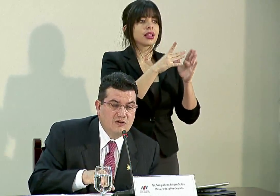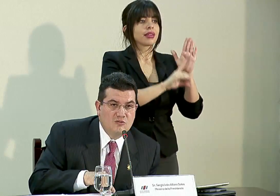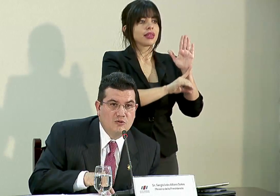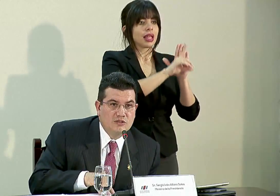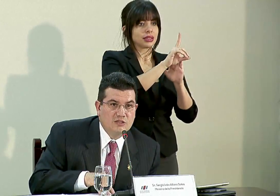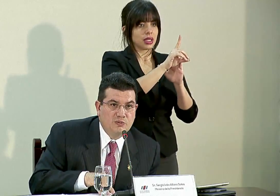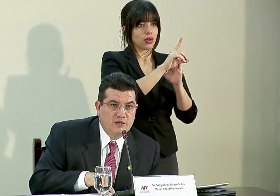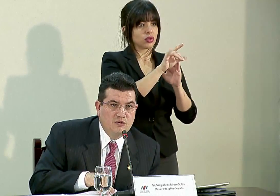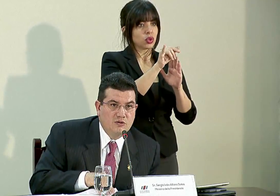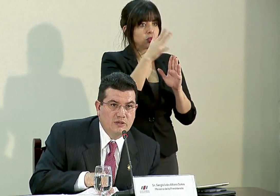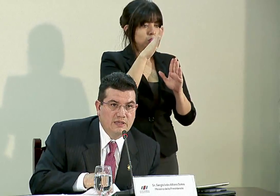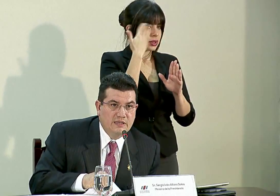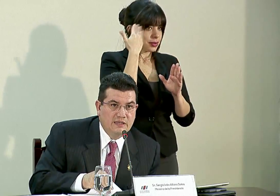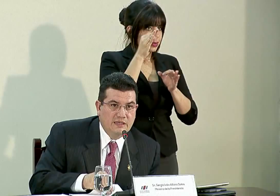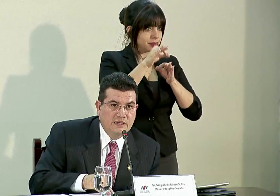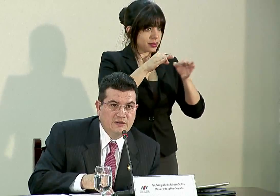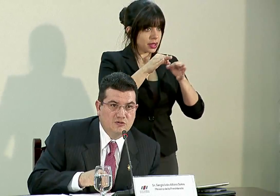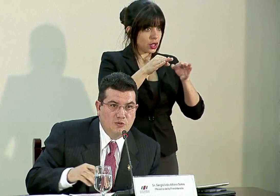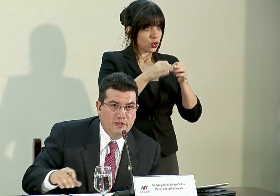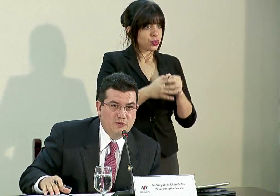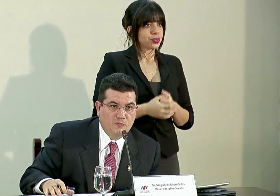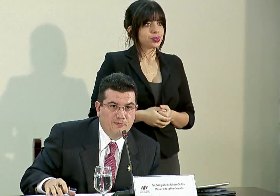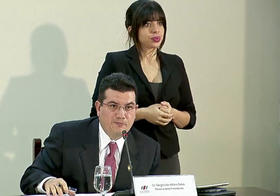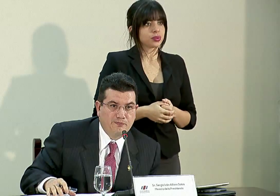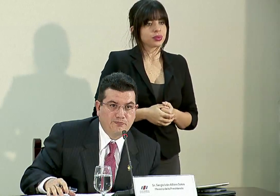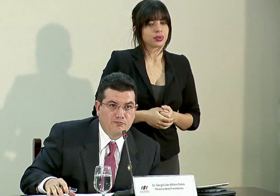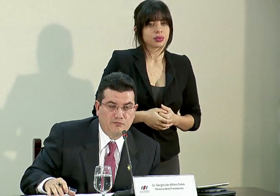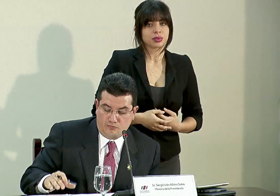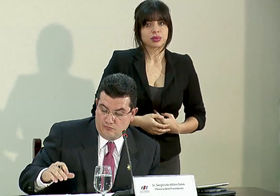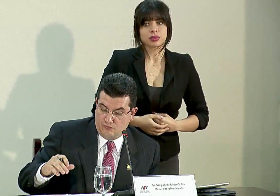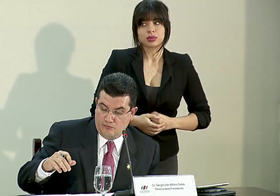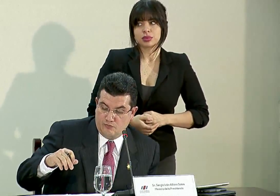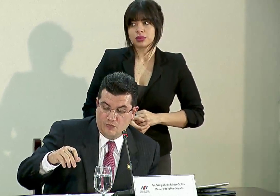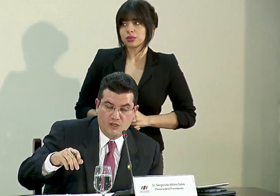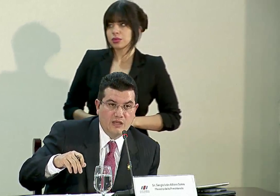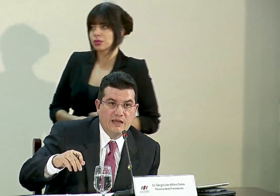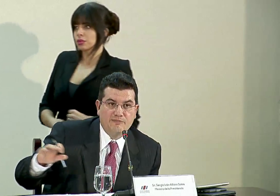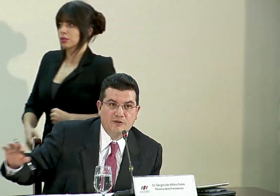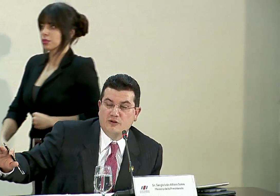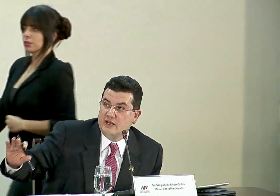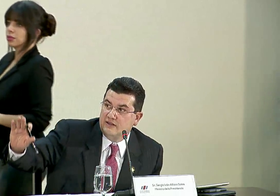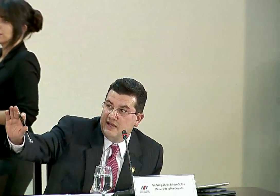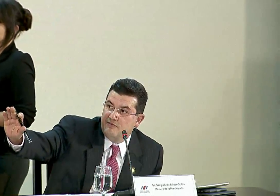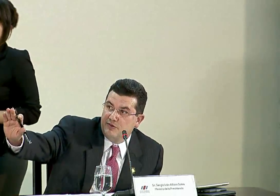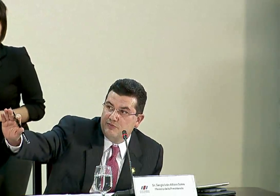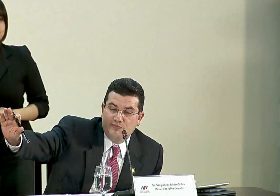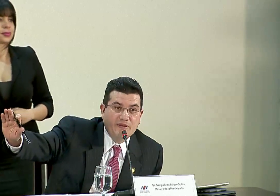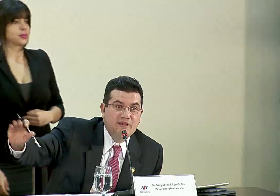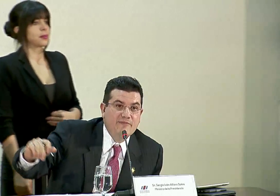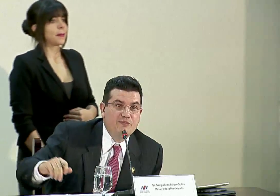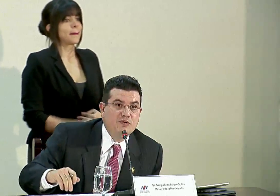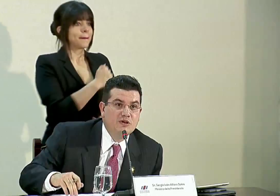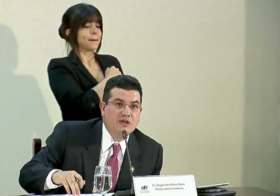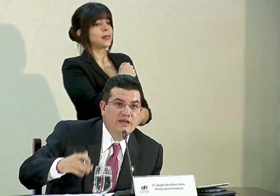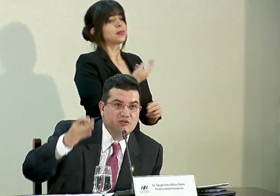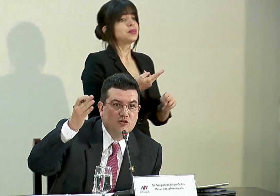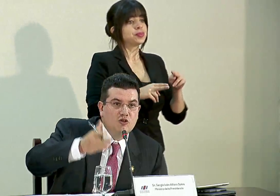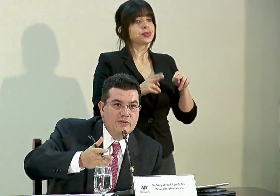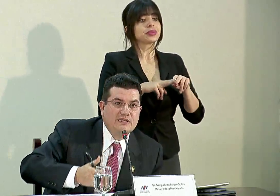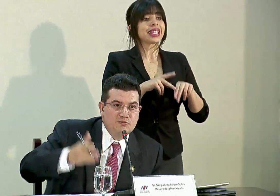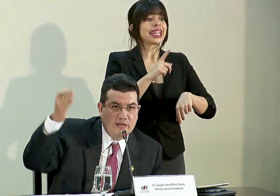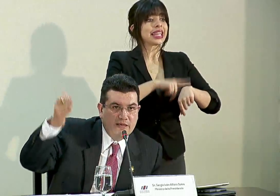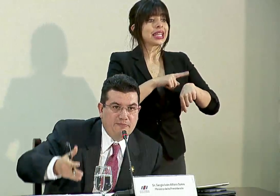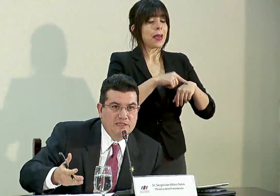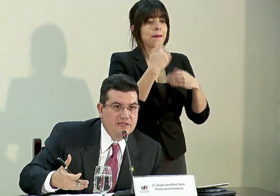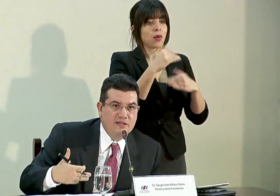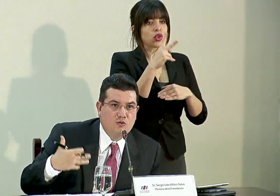tal como se explicó en su momento. Y no vamos… Perdón, el tiempo, el tiempo son